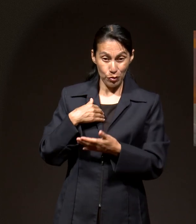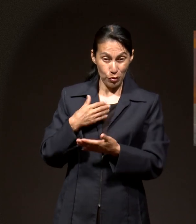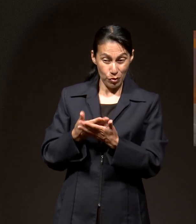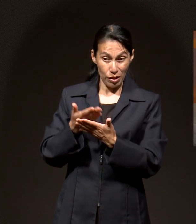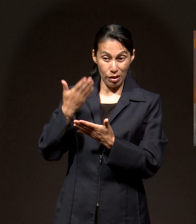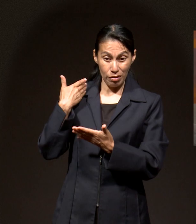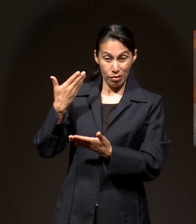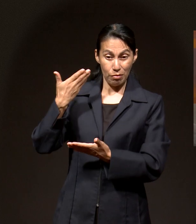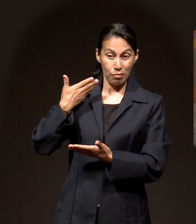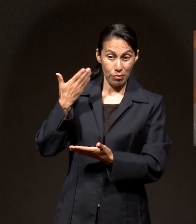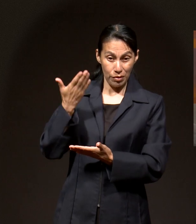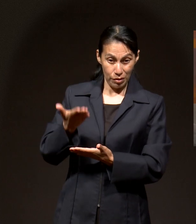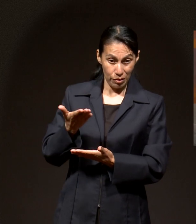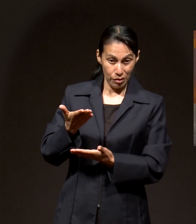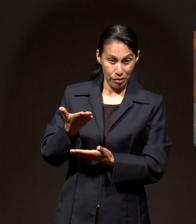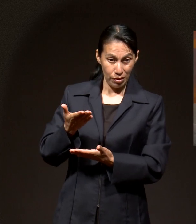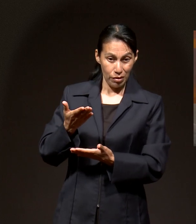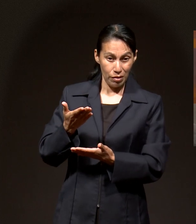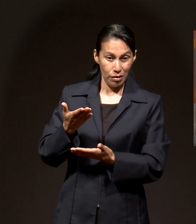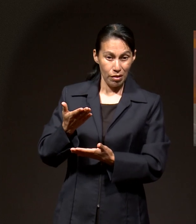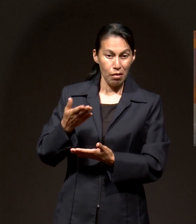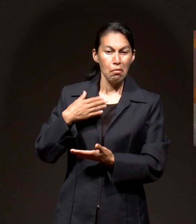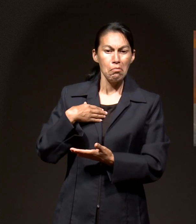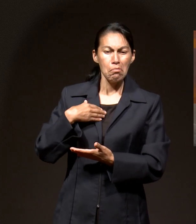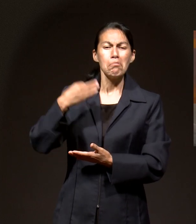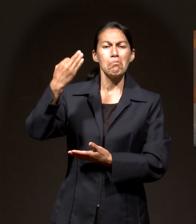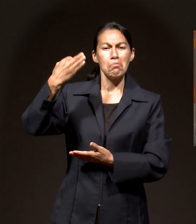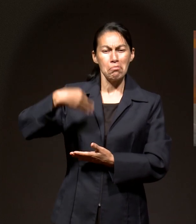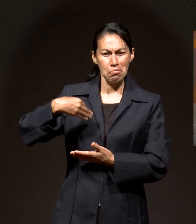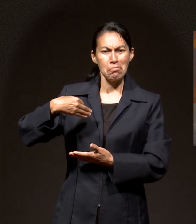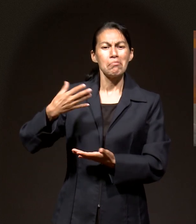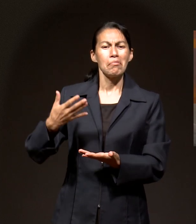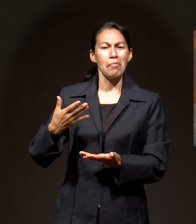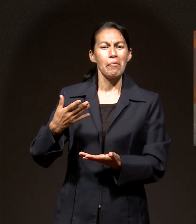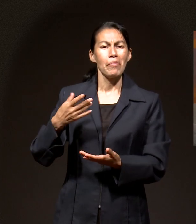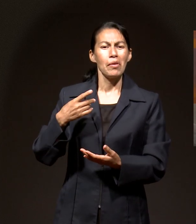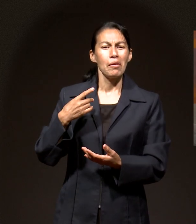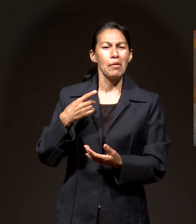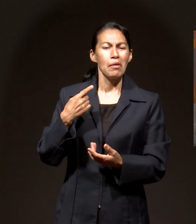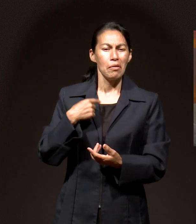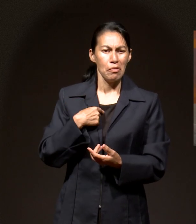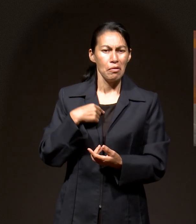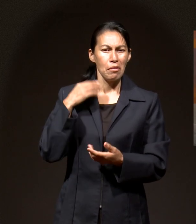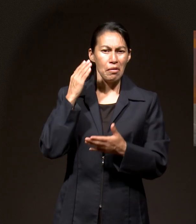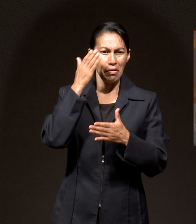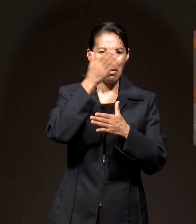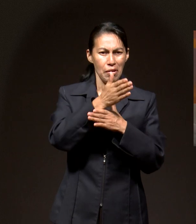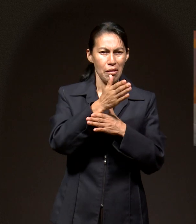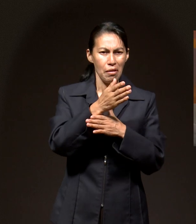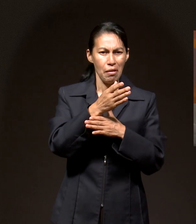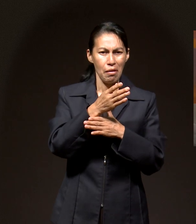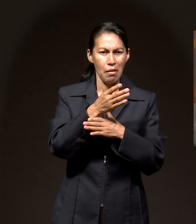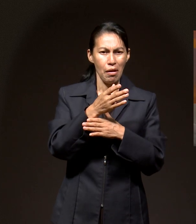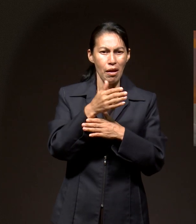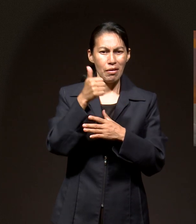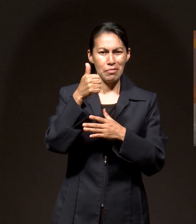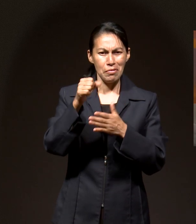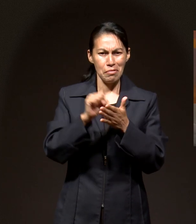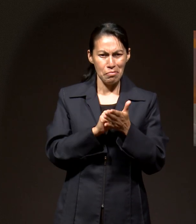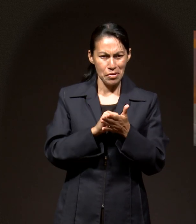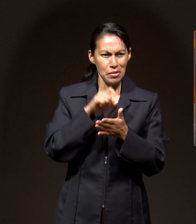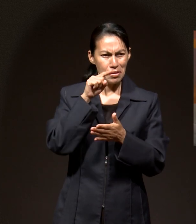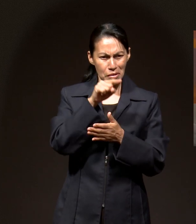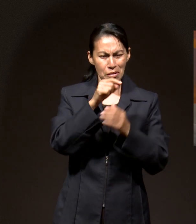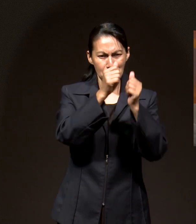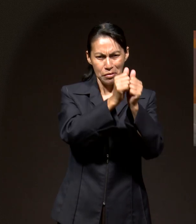aceptada. Amén. Aceptada y que ellos me iban a guiar en todo el proceso y que yo iba a estar allá al menos de medio año. Amén. Y gracias a